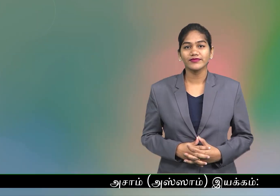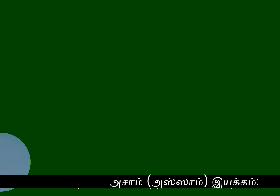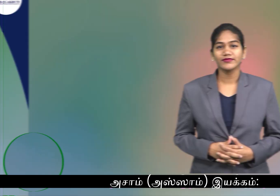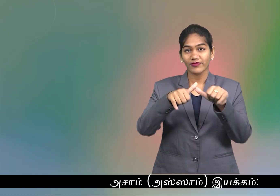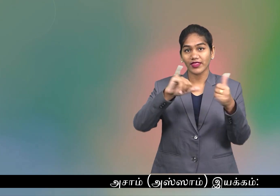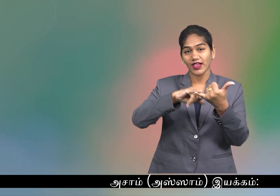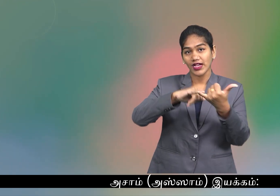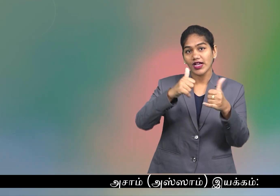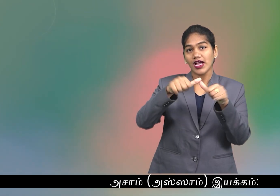அசாம் இயக்கம்.